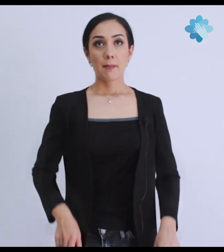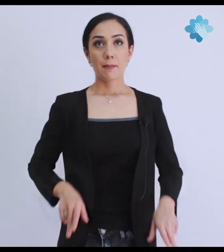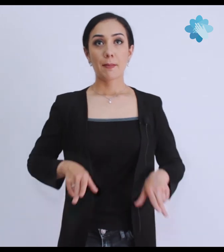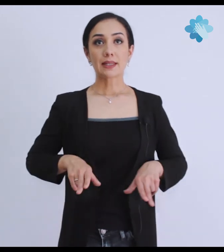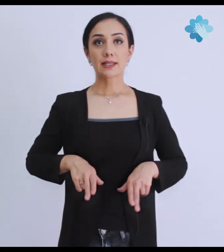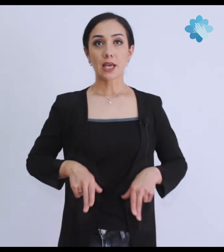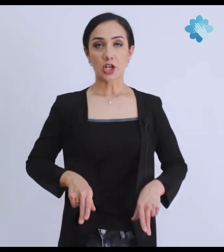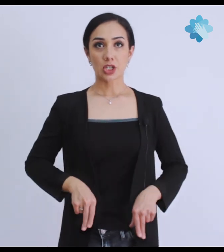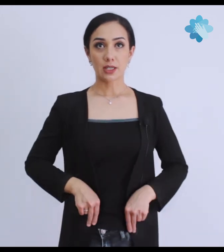подтяжки